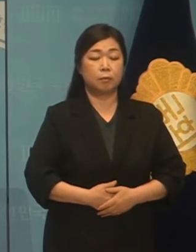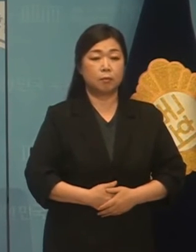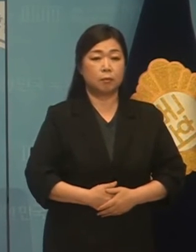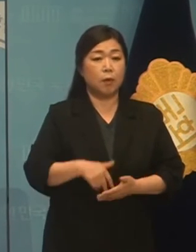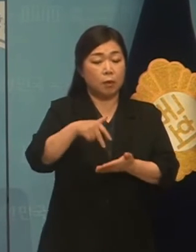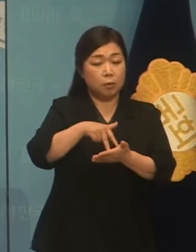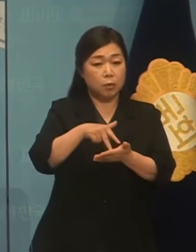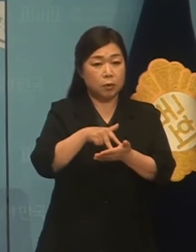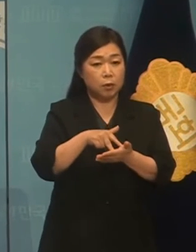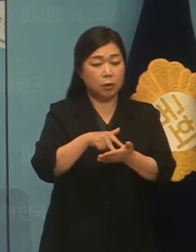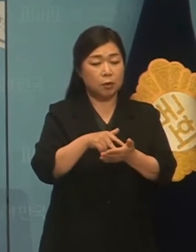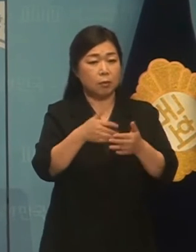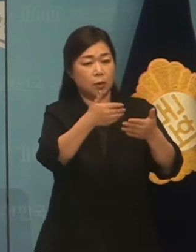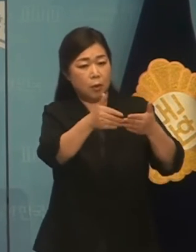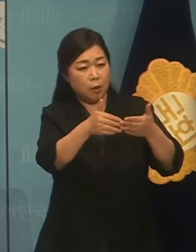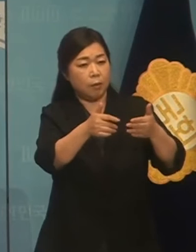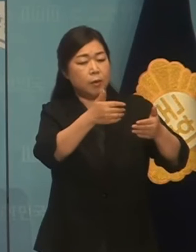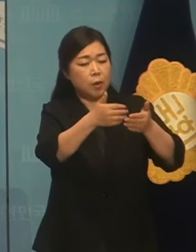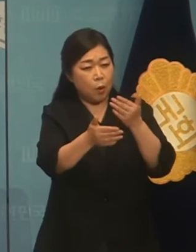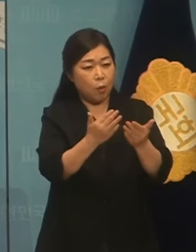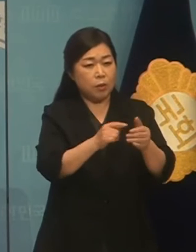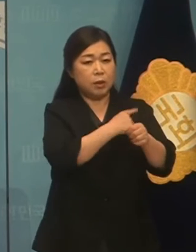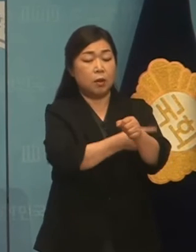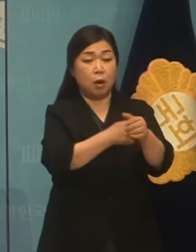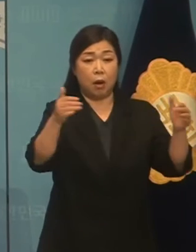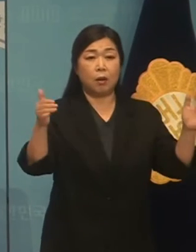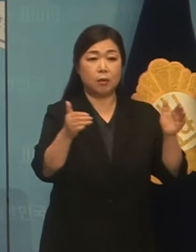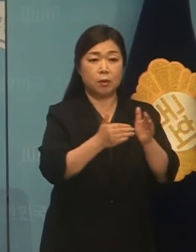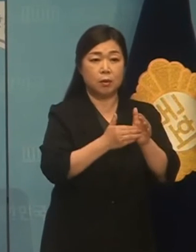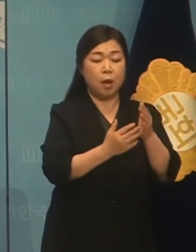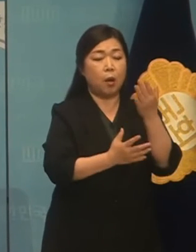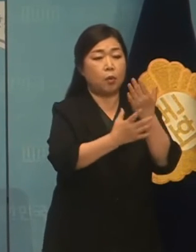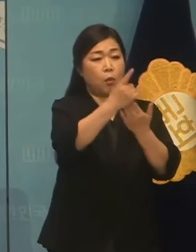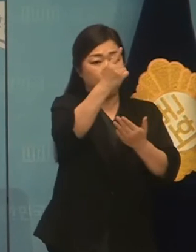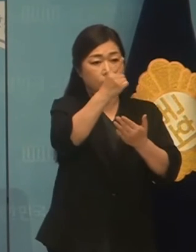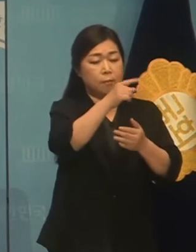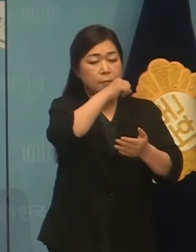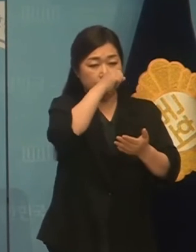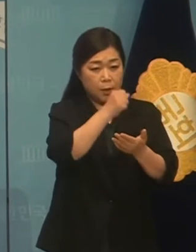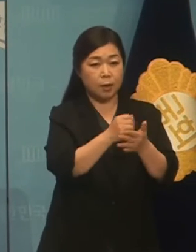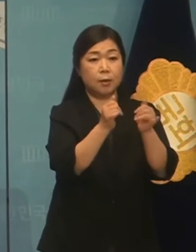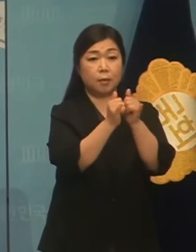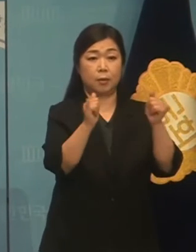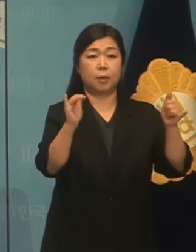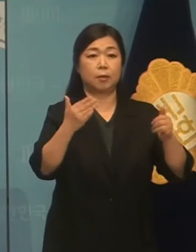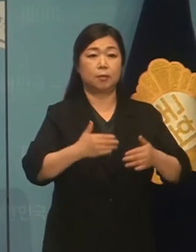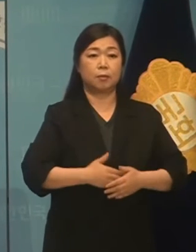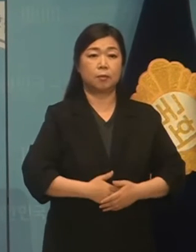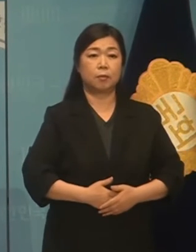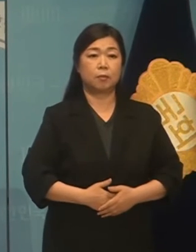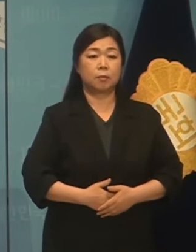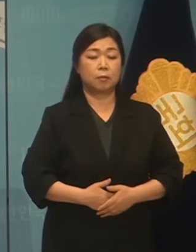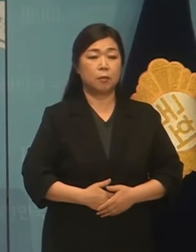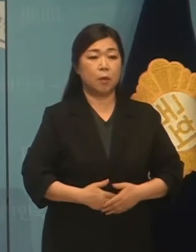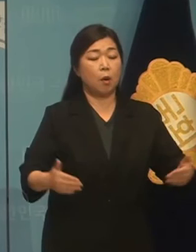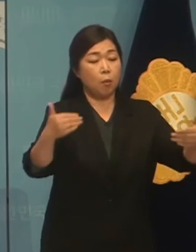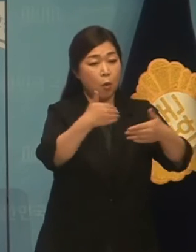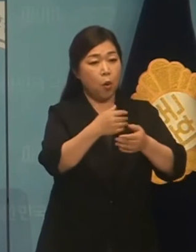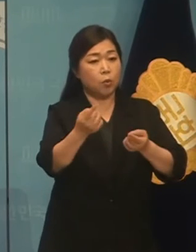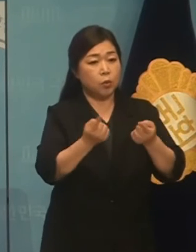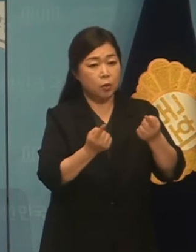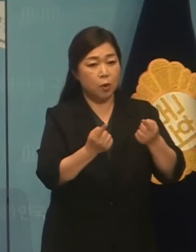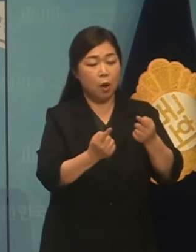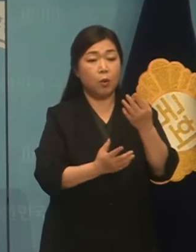저는 이미지, 경험, 실력까지 대통합의 최적임입니다. 포용,